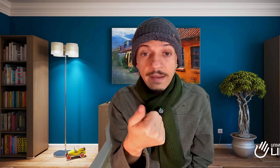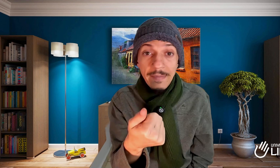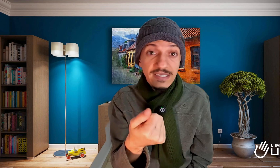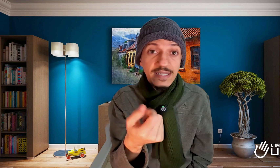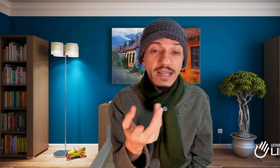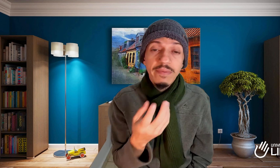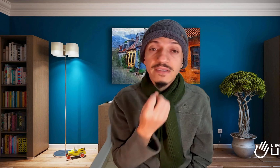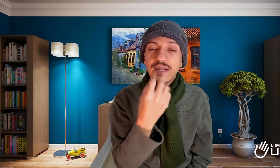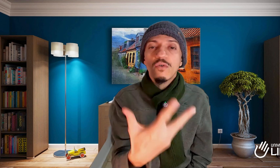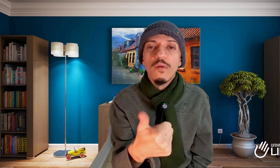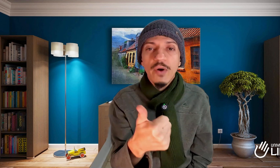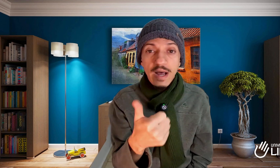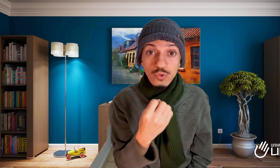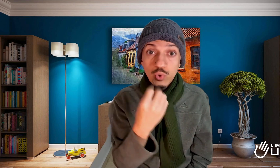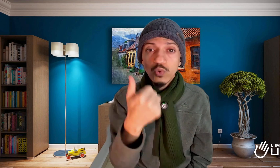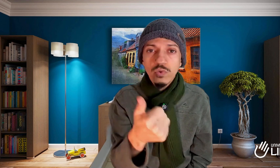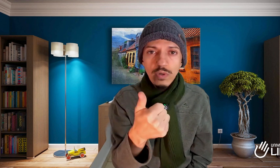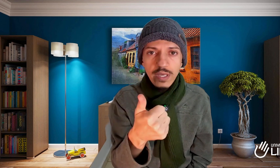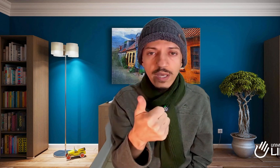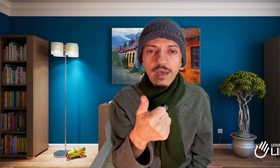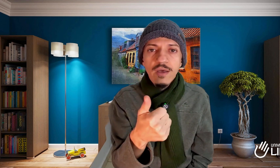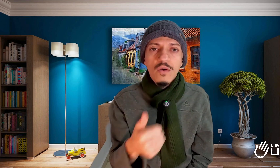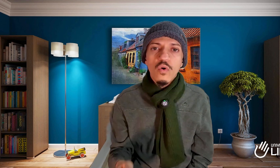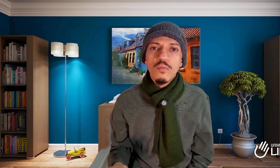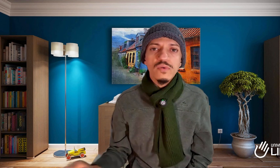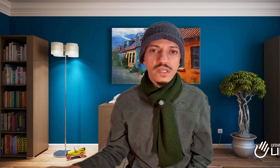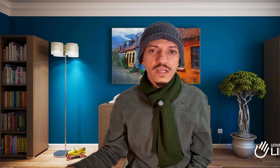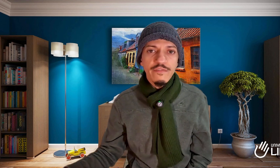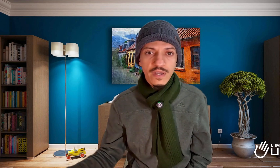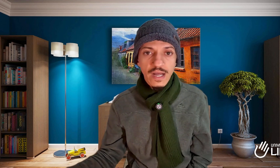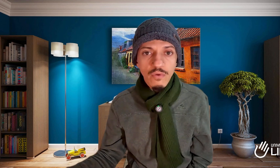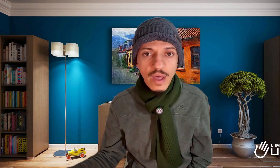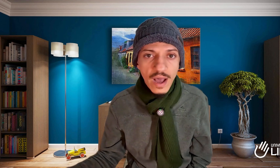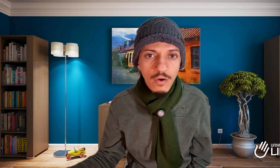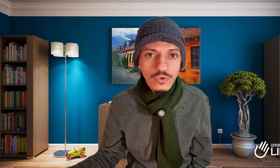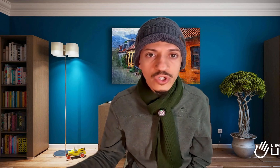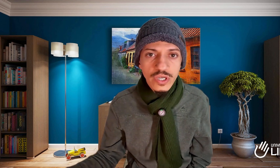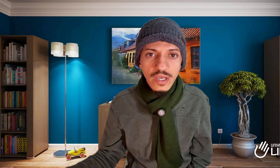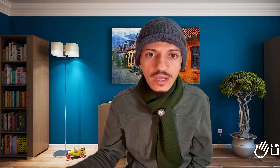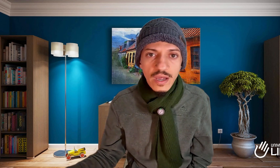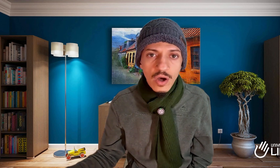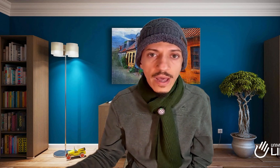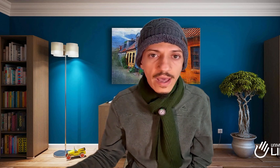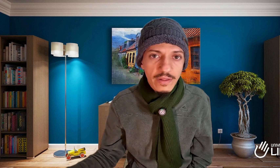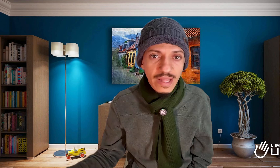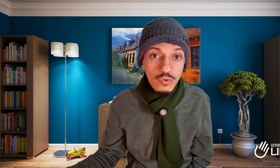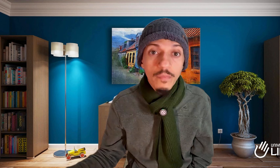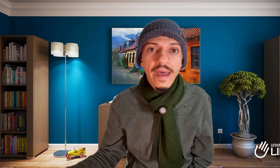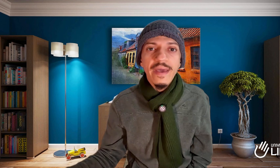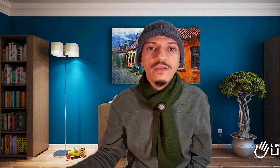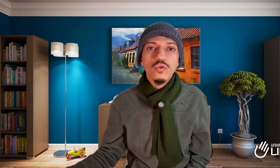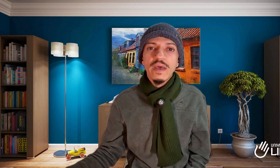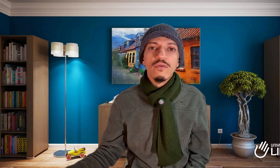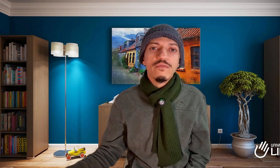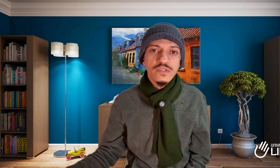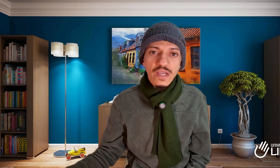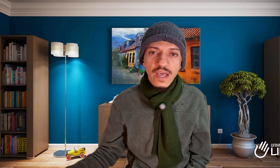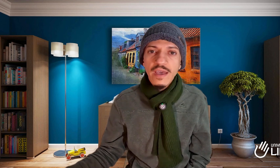que na Libras ele é incorporado junto aqui como um significado real de tá tudo bem com você, igual a